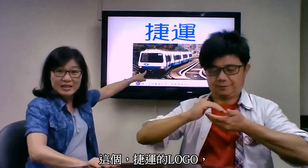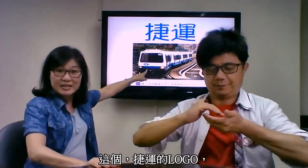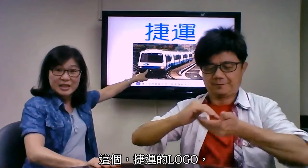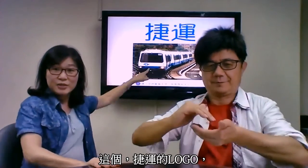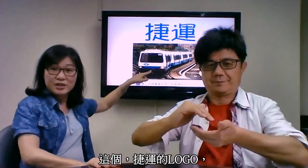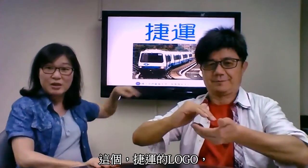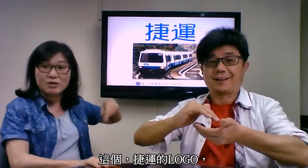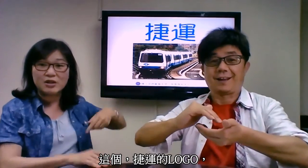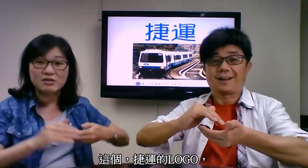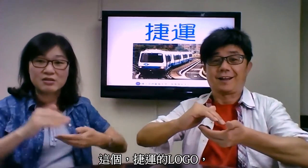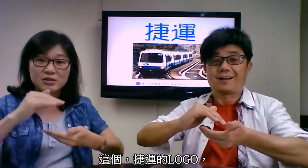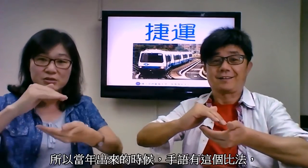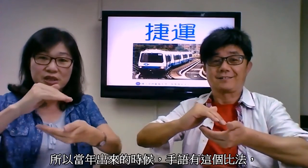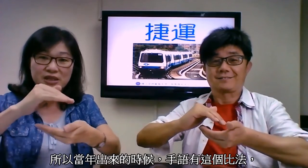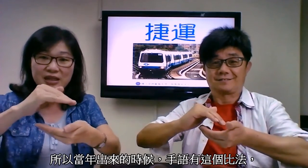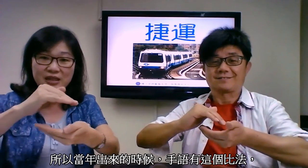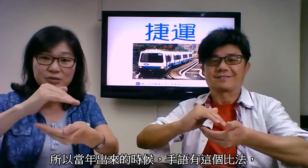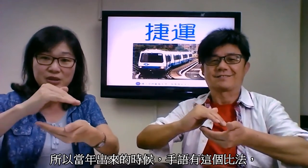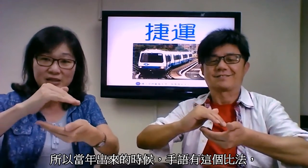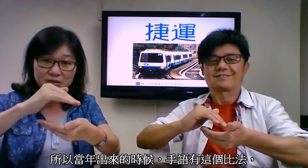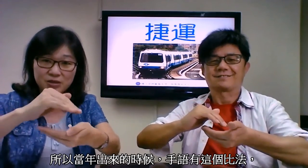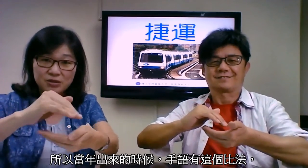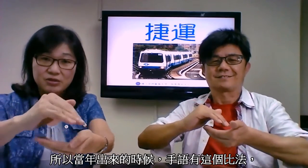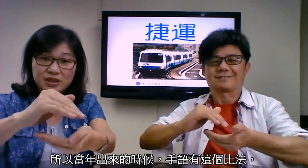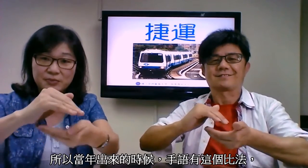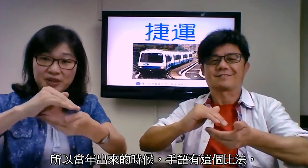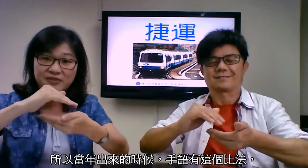捷运的 logo， 所以当年出来的时候，手语有这个笔法。